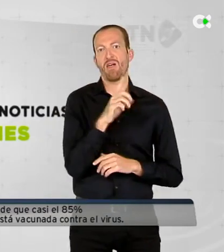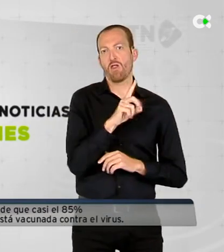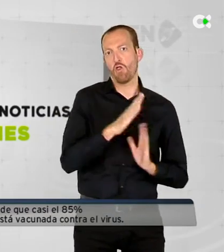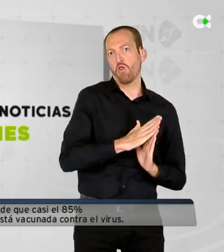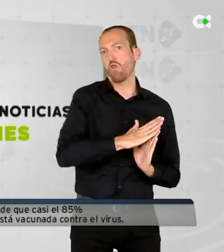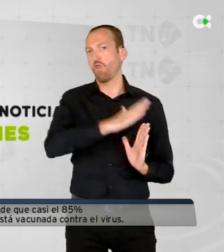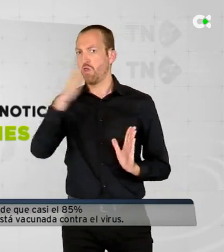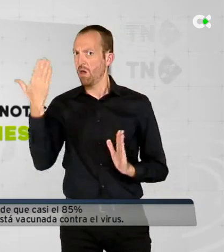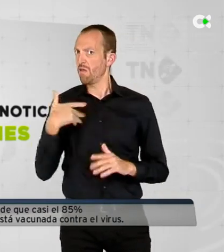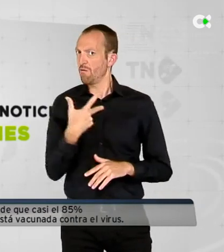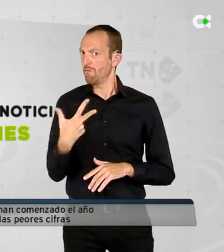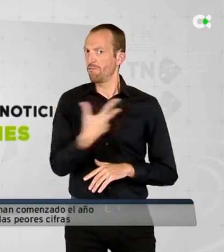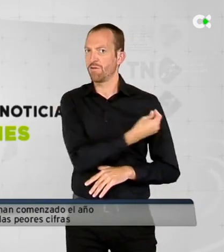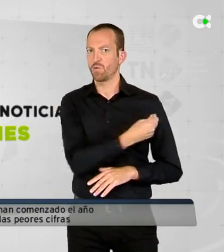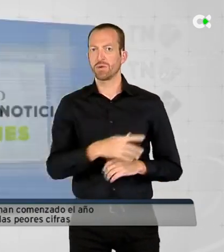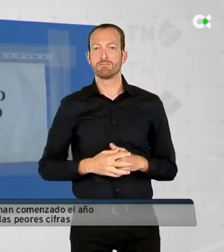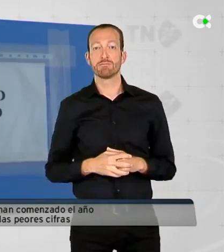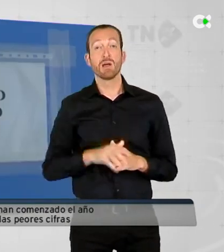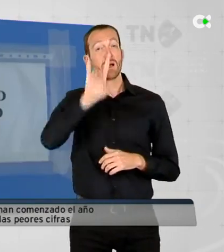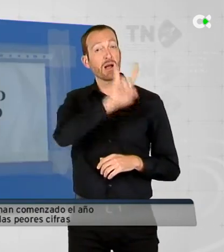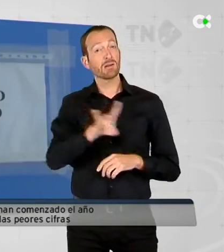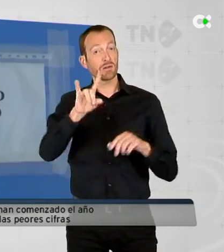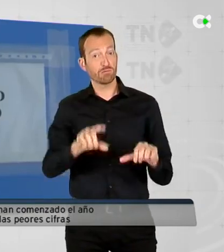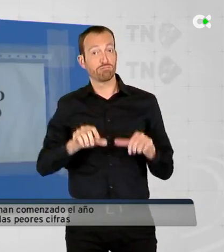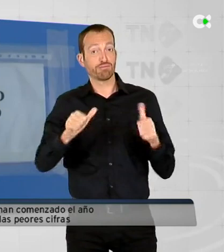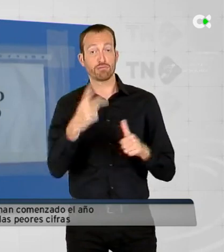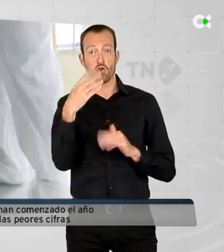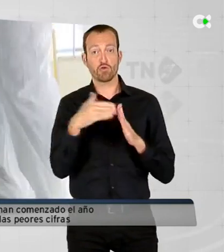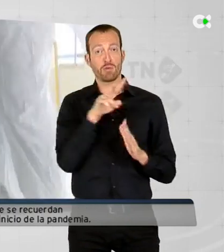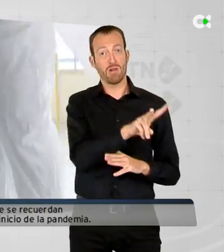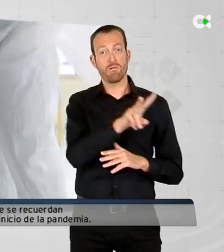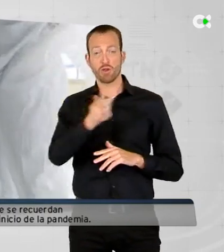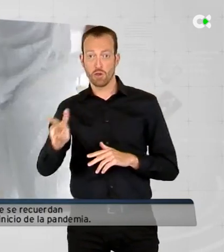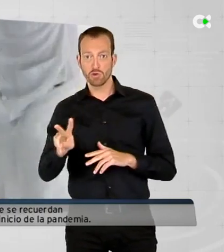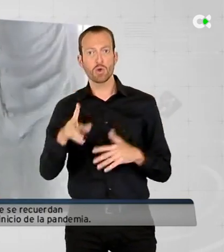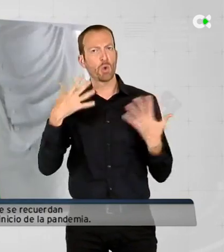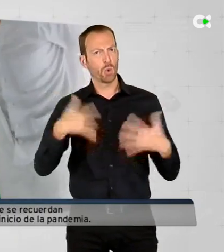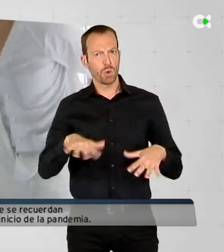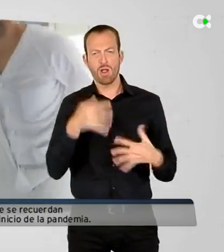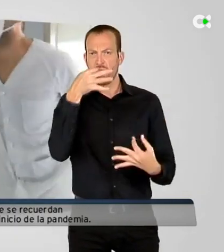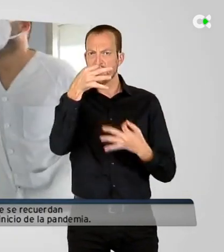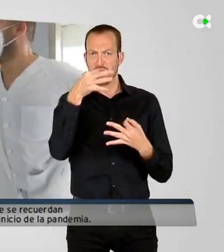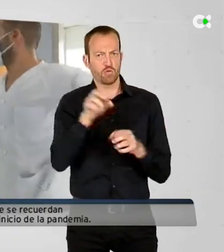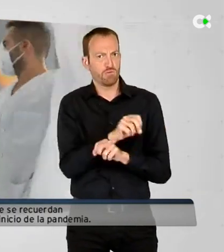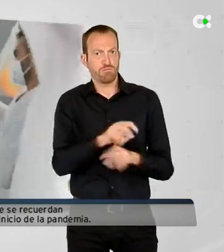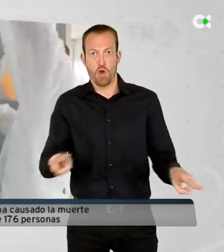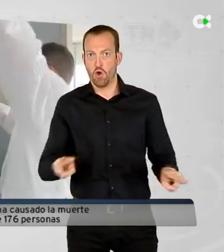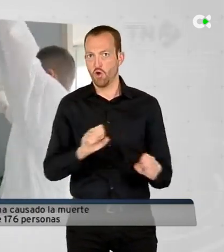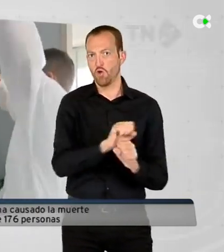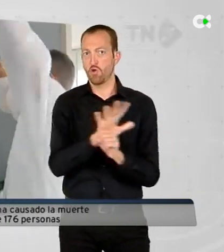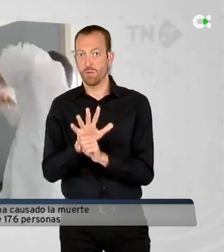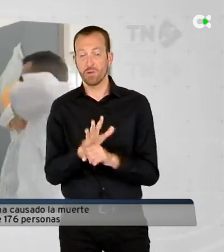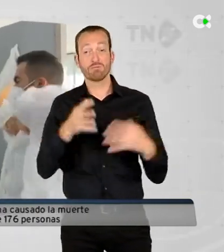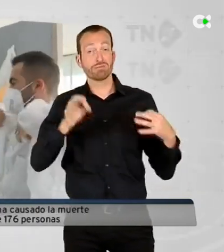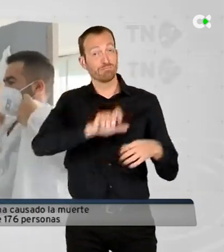está vacunada contra el virus. Las islas han comenzado el año con las peores cifras que se recuerdan desde el inicio de la pandemia. El virus ha